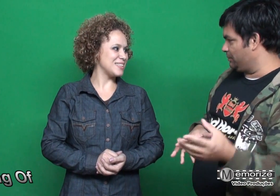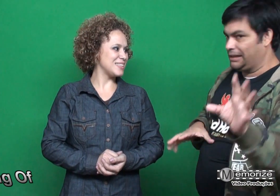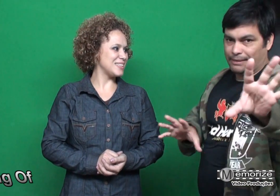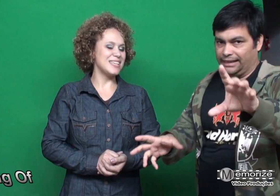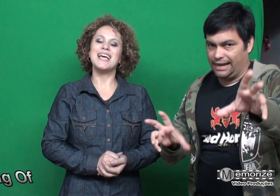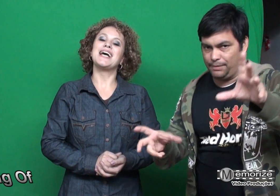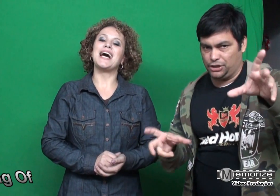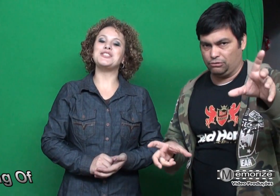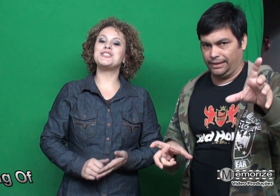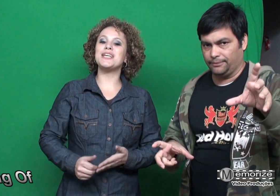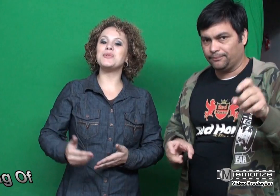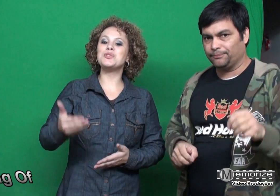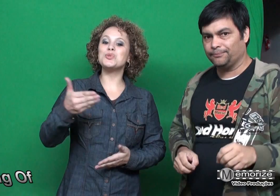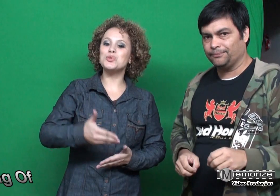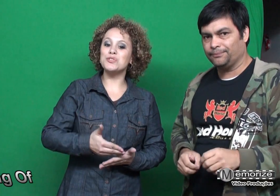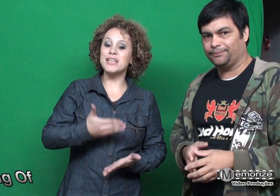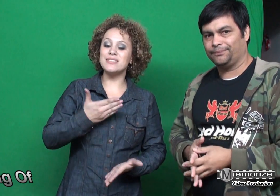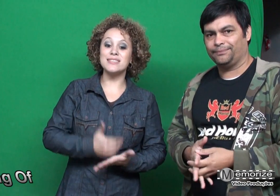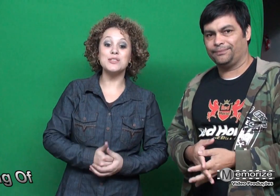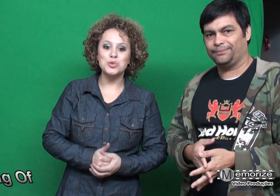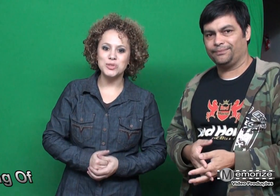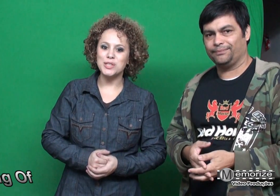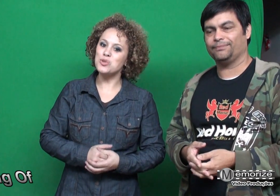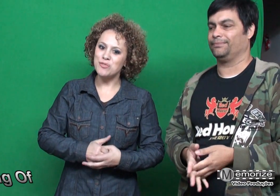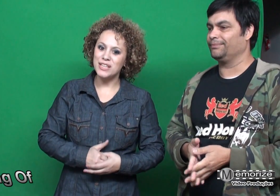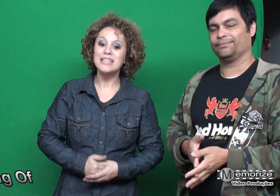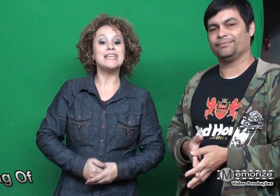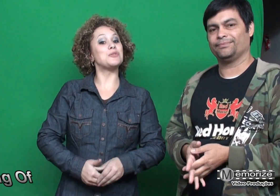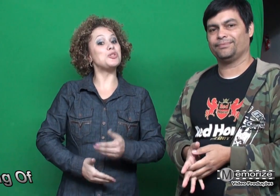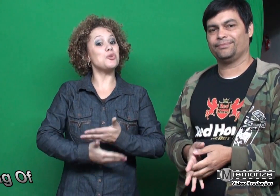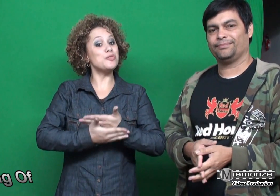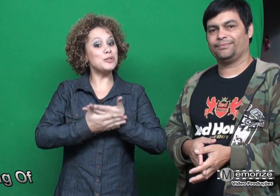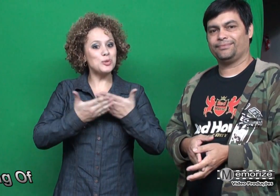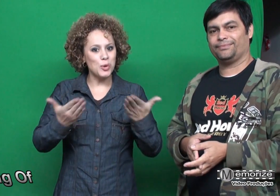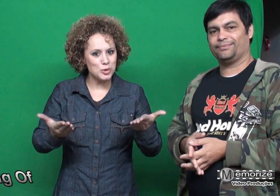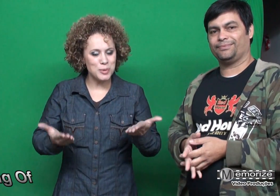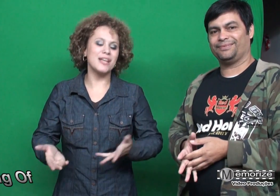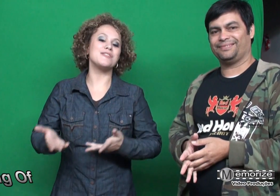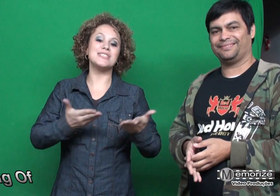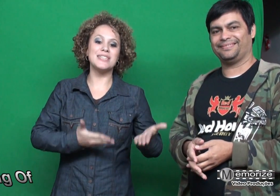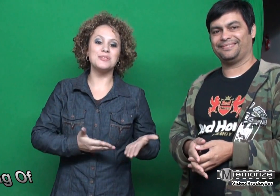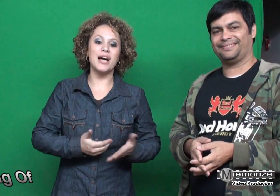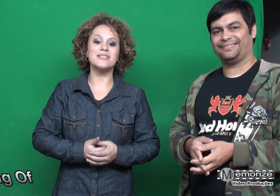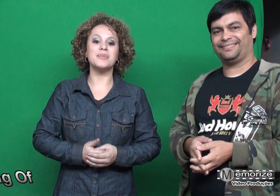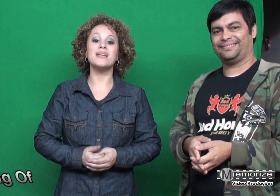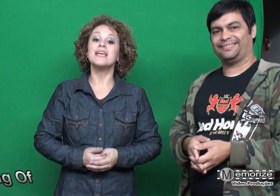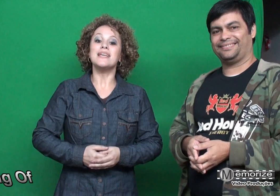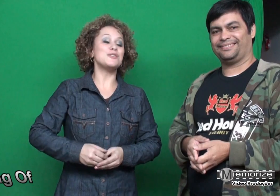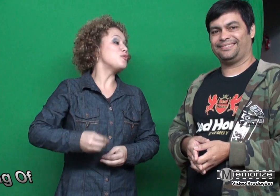Explica pra galera rapidinho. A gente tem o Instituto Joinvilense de Assistência aos Surdos aqui em Joinville, então a gente convida todos pra estarem visitando lá também. E assim, fico